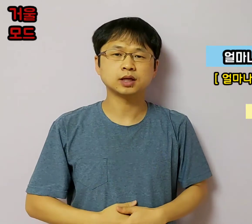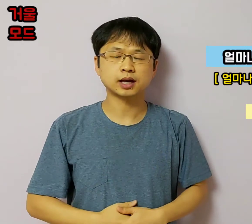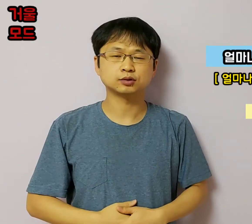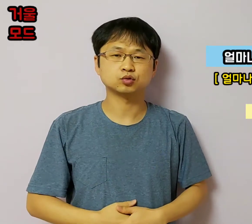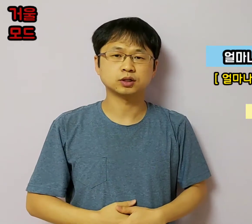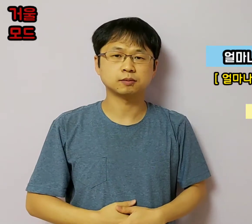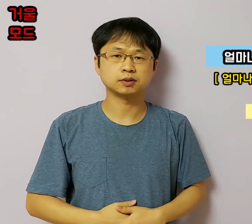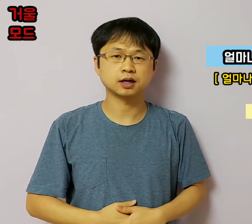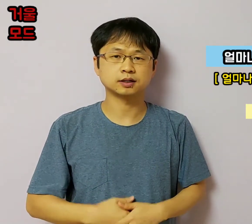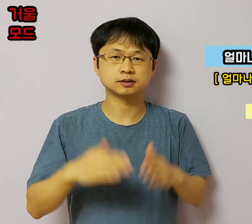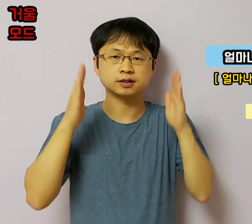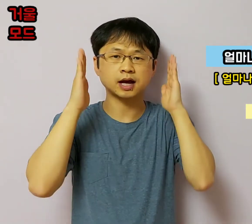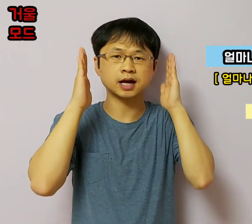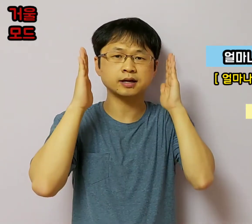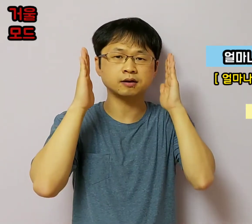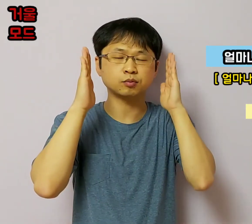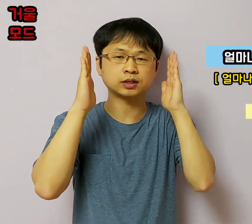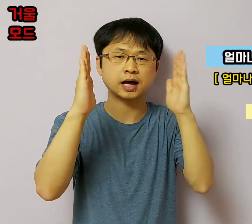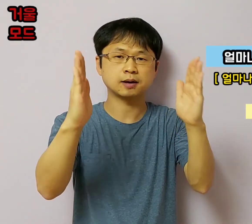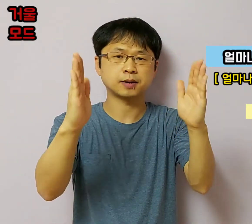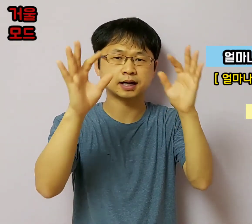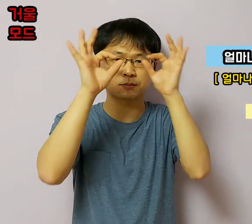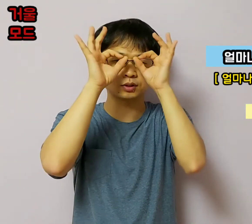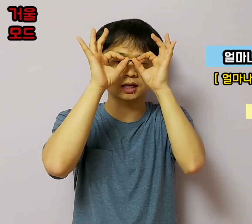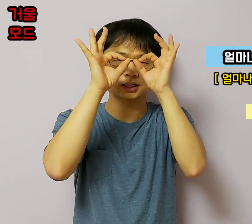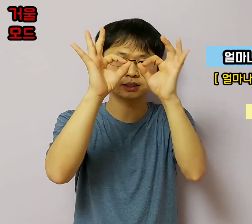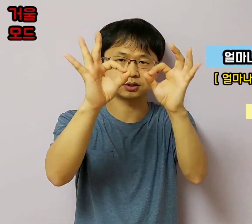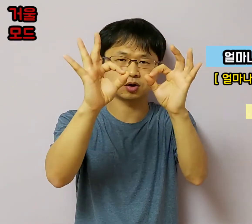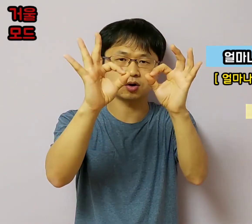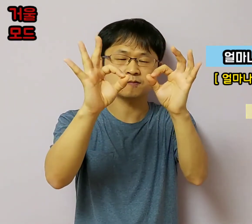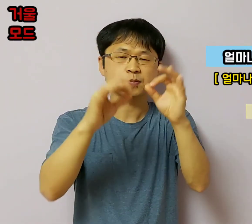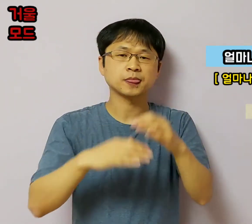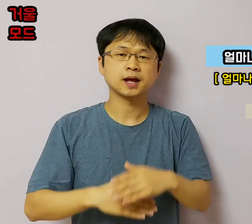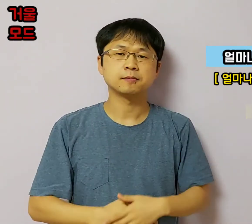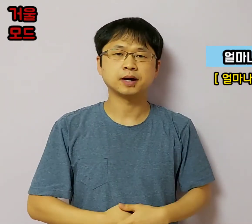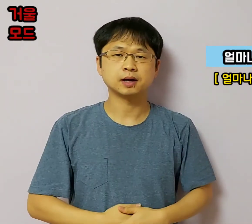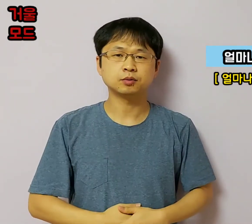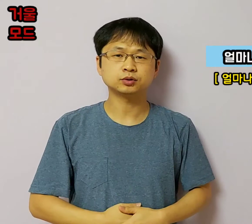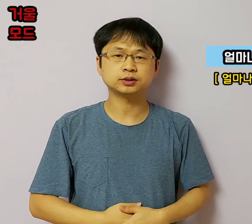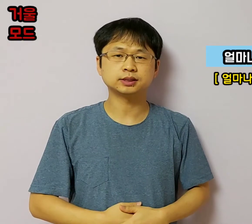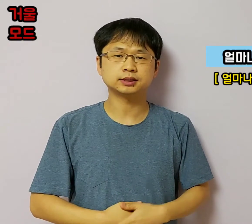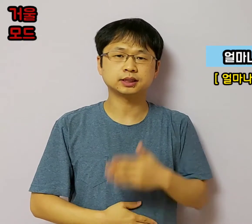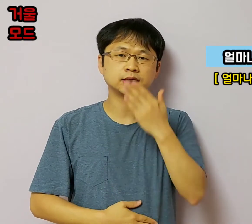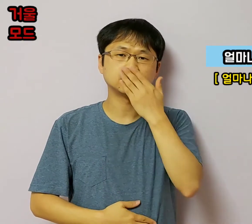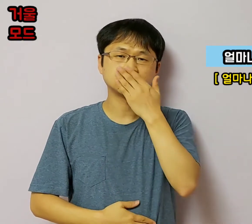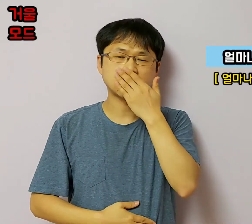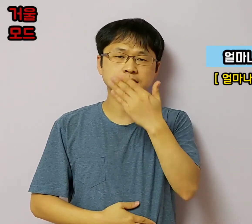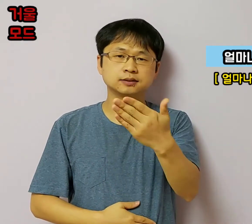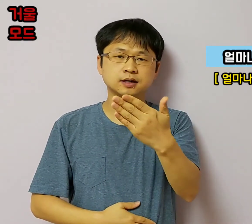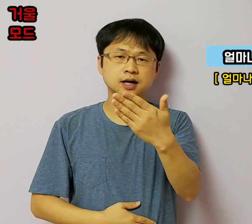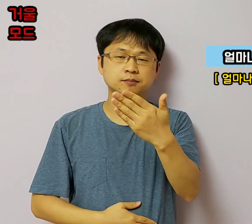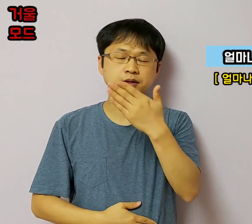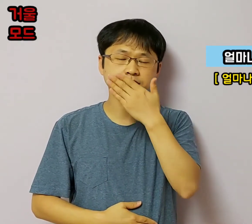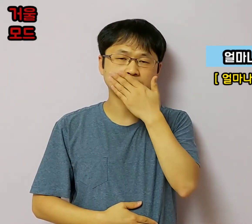보다라는 수어가 됩니다. 그래서 향하여 보다, 바라보다가 되겠죠. 바라볼 수 있을지, 가능, 아까 배웠죠.